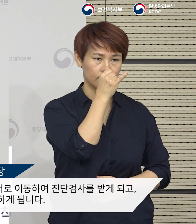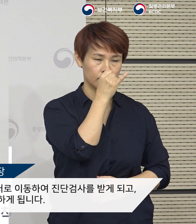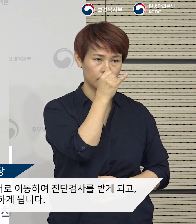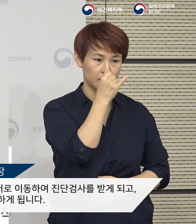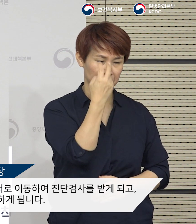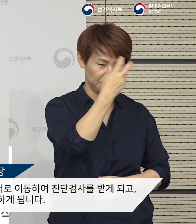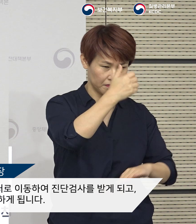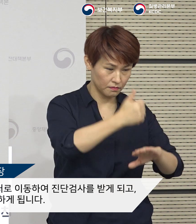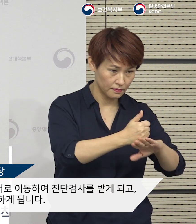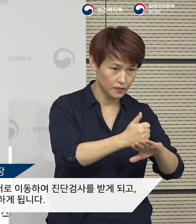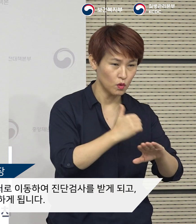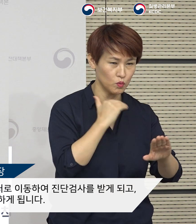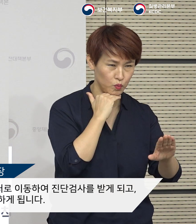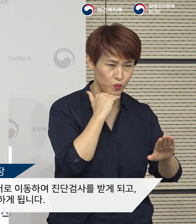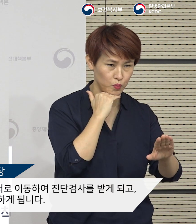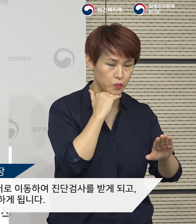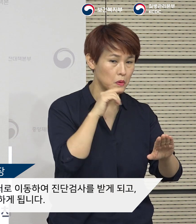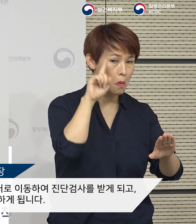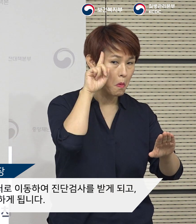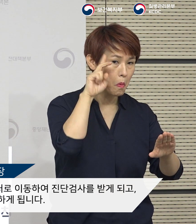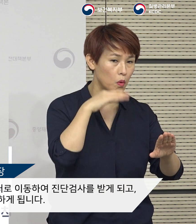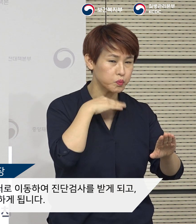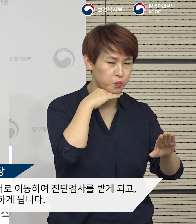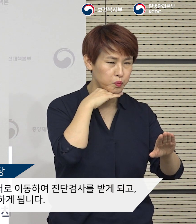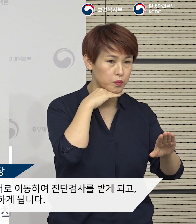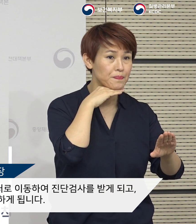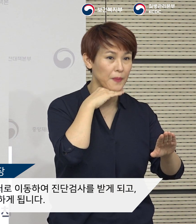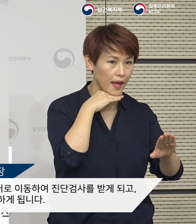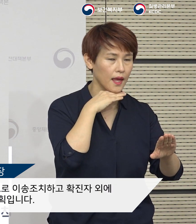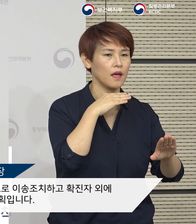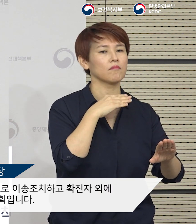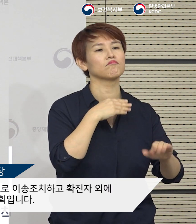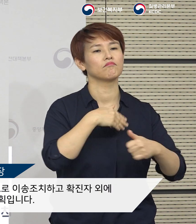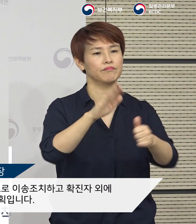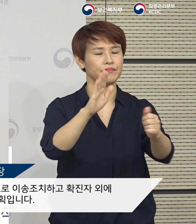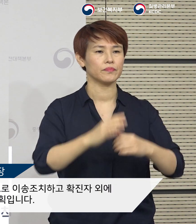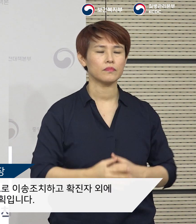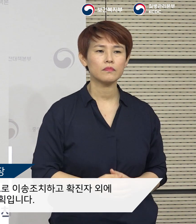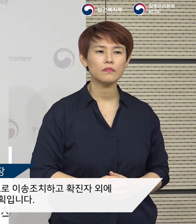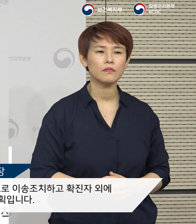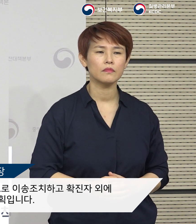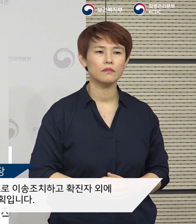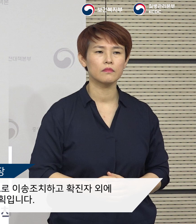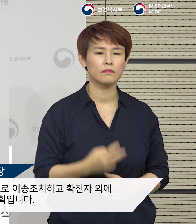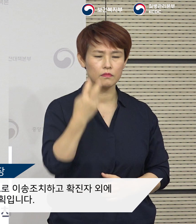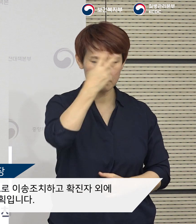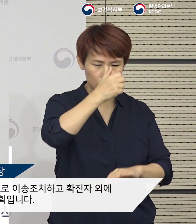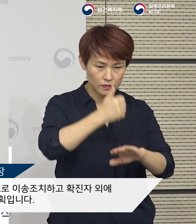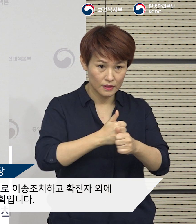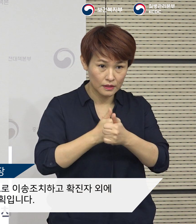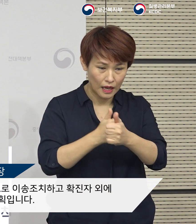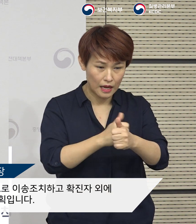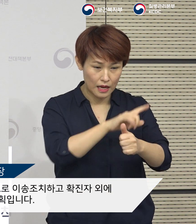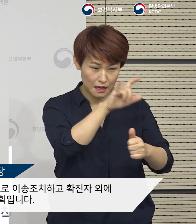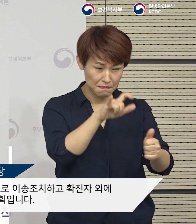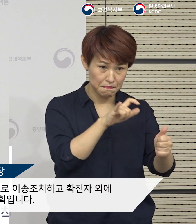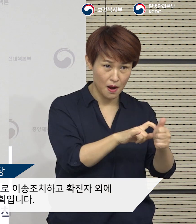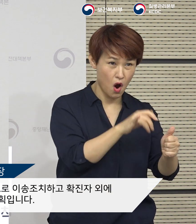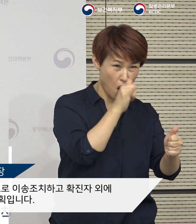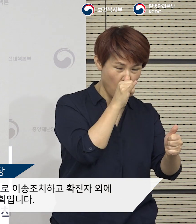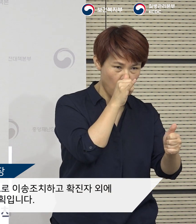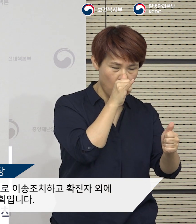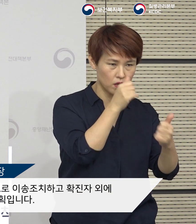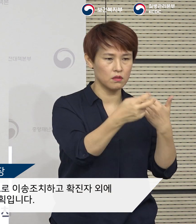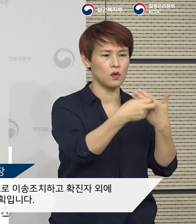검사 결과가 나올 때까지 하루나 이틀 정도 대기하게 됩니다. 진단검사 결과에 따라 확진자는 지정의료기관으로